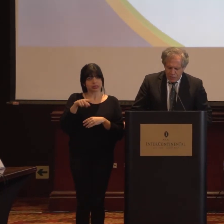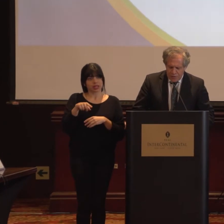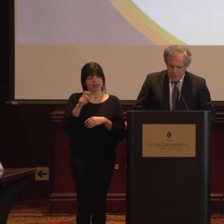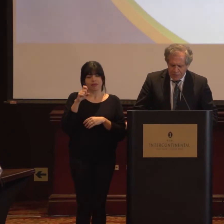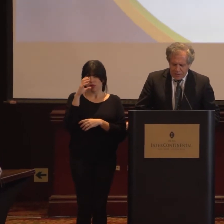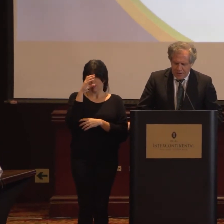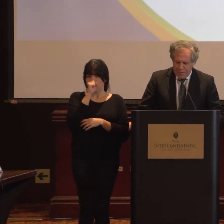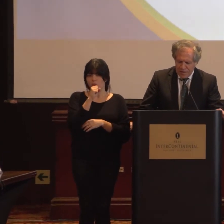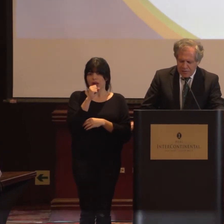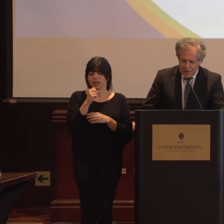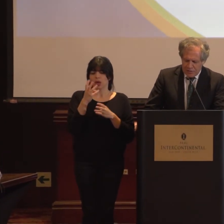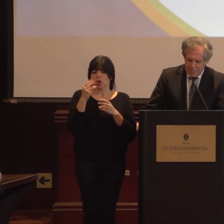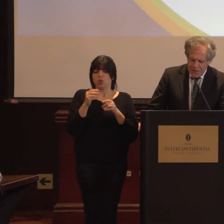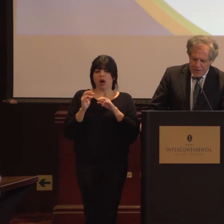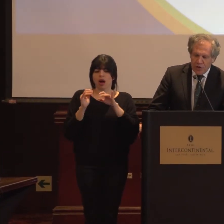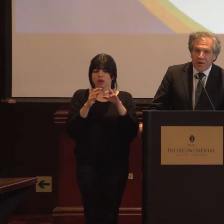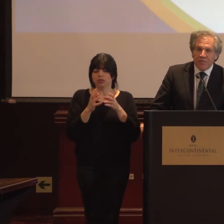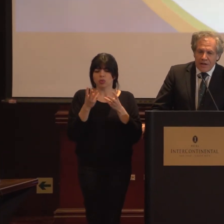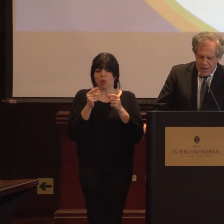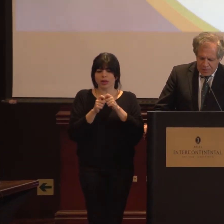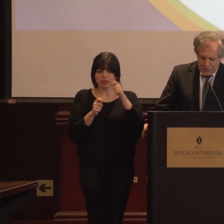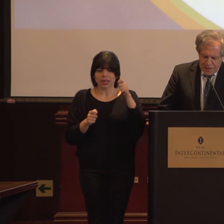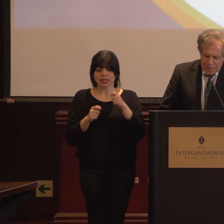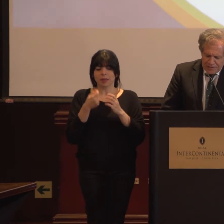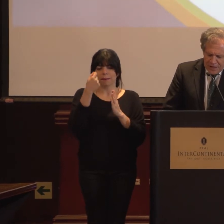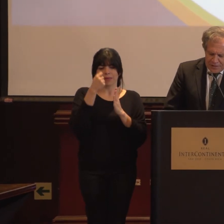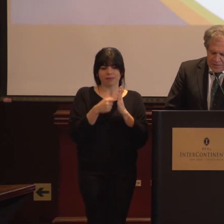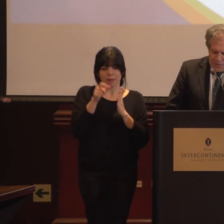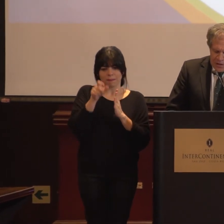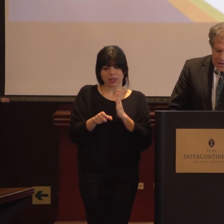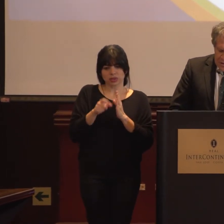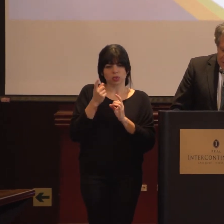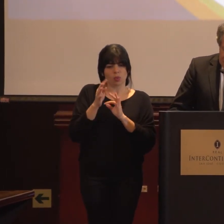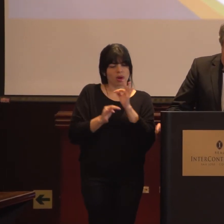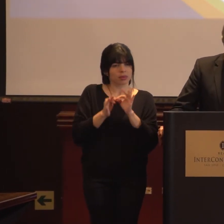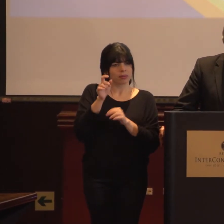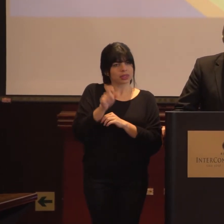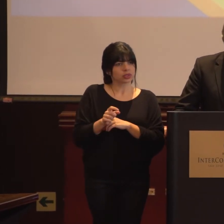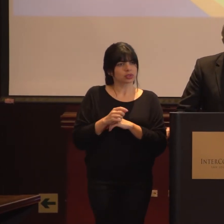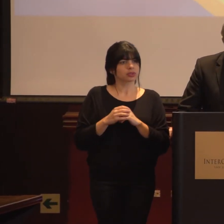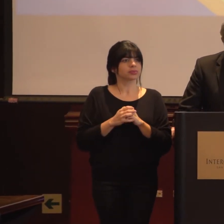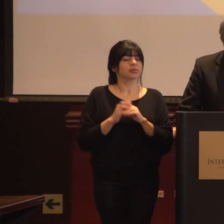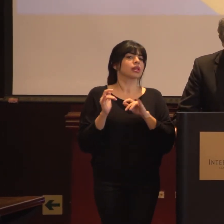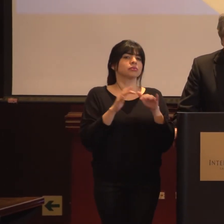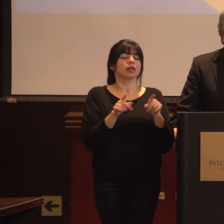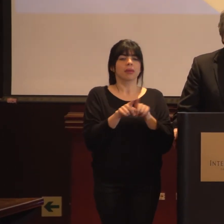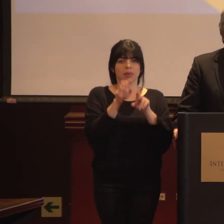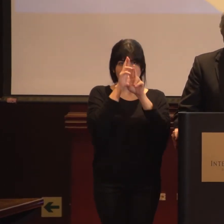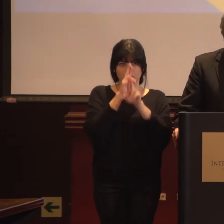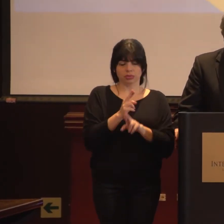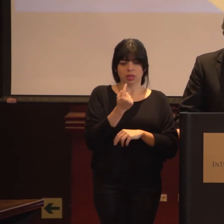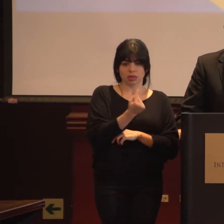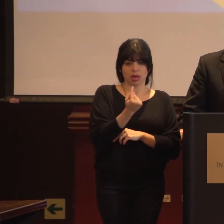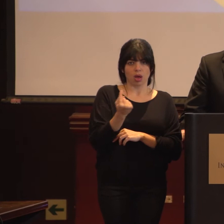la magnitud y los patrones de desplazamiento y los perfiles de las personas desplazadas respetando cada